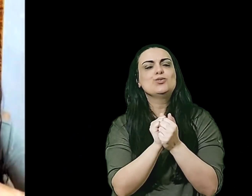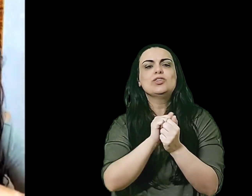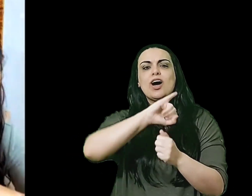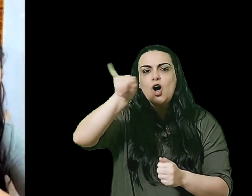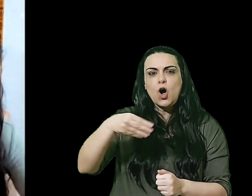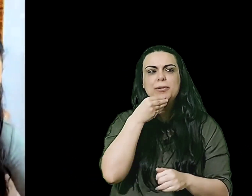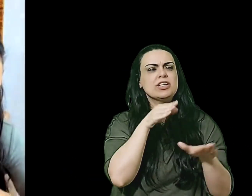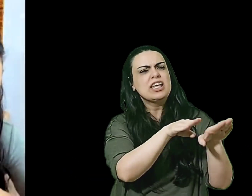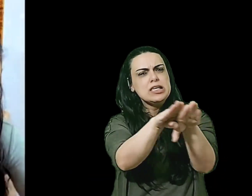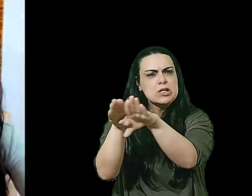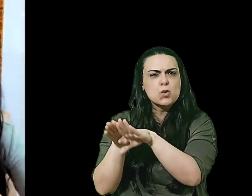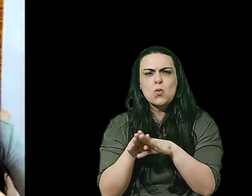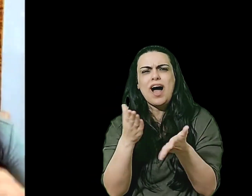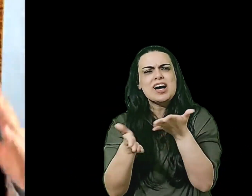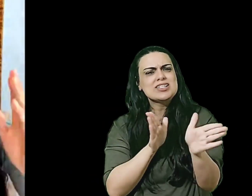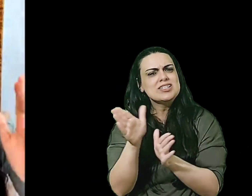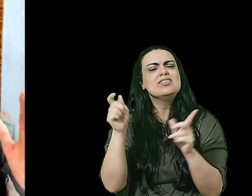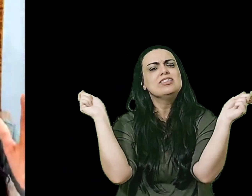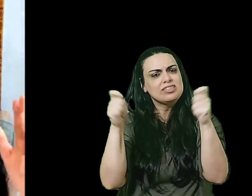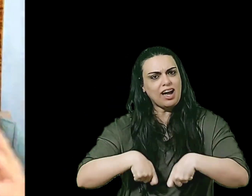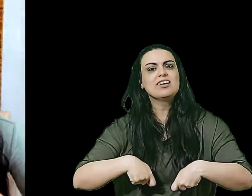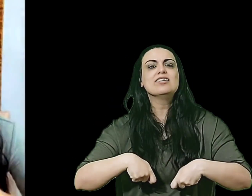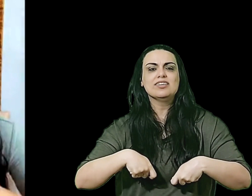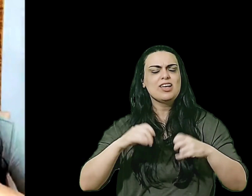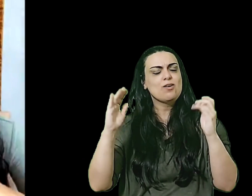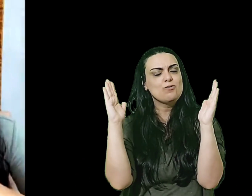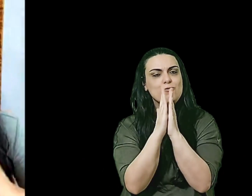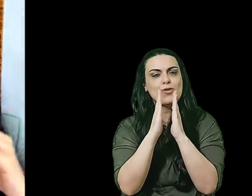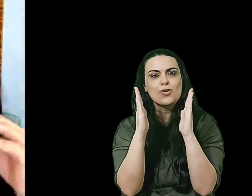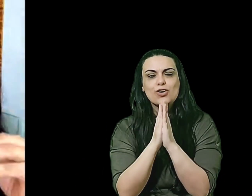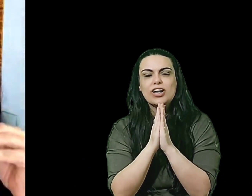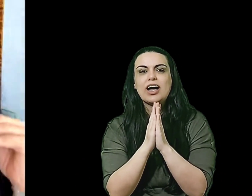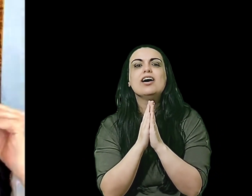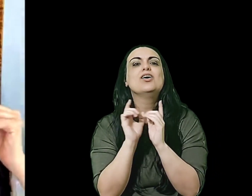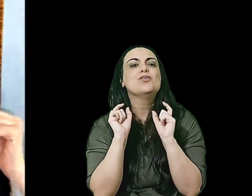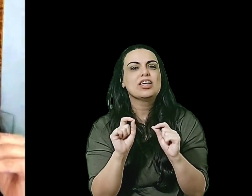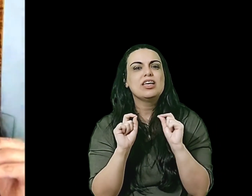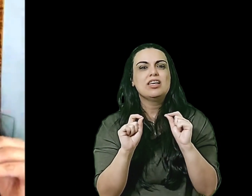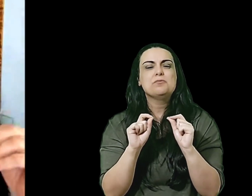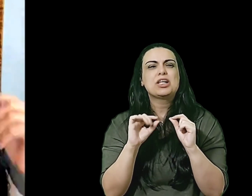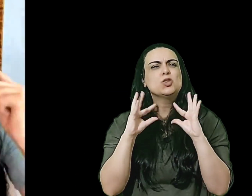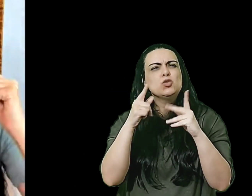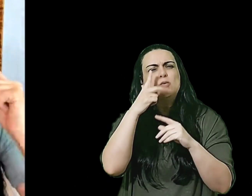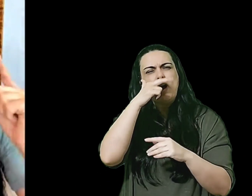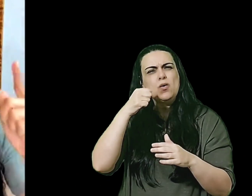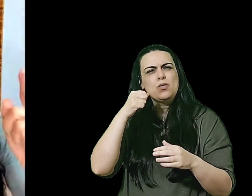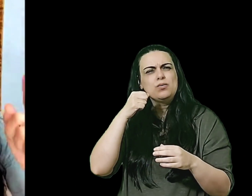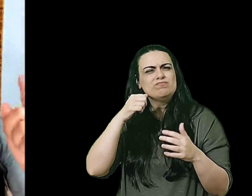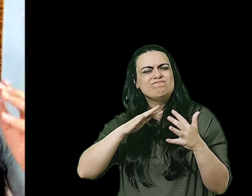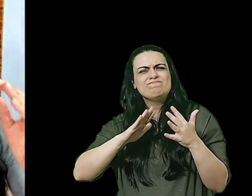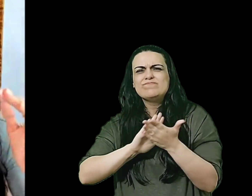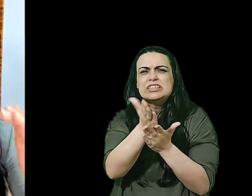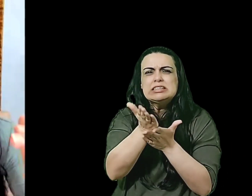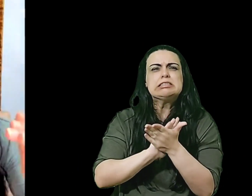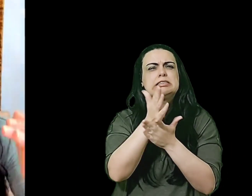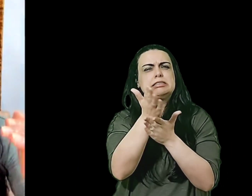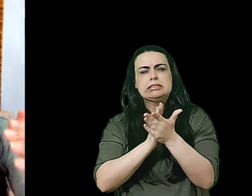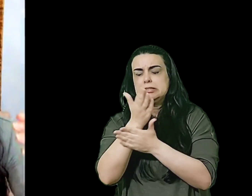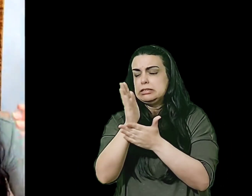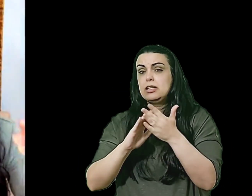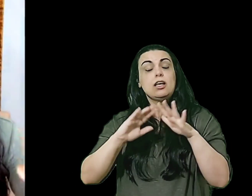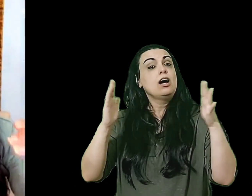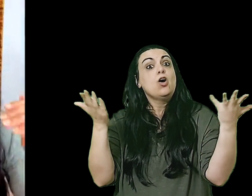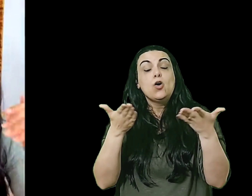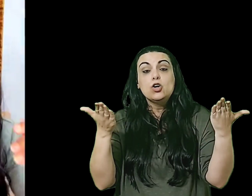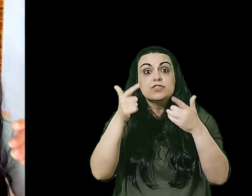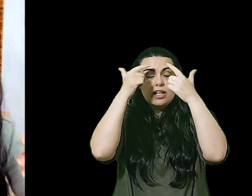coletivo. A oportunidade é igualitária, é acessível. E eu vou orar agora. Para que tudo aquilo que luta contra o seu discernimento, para compreender